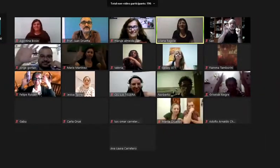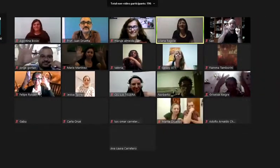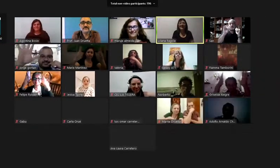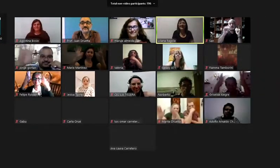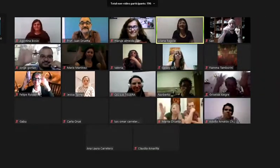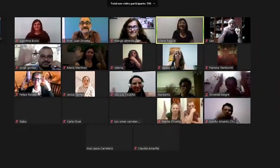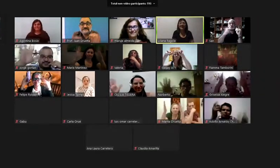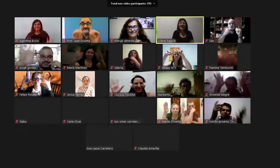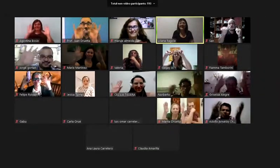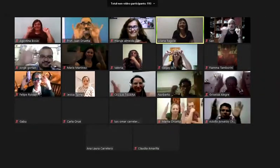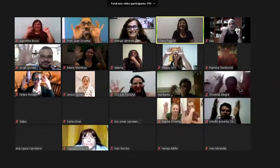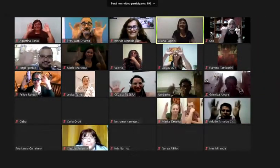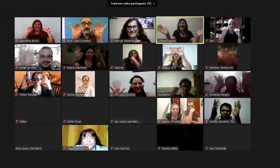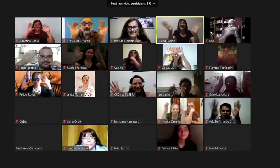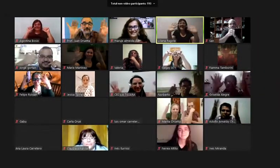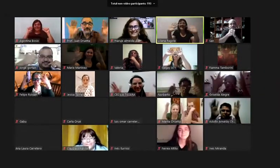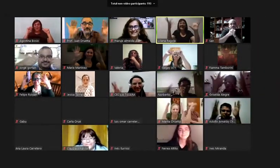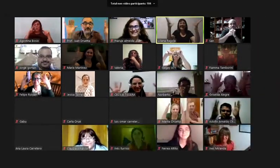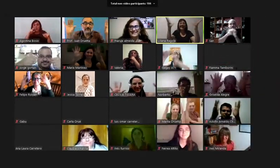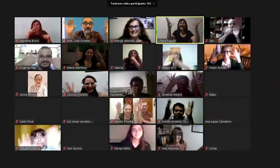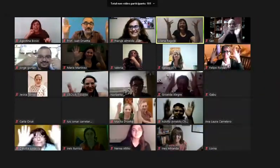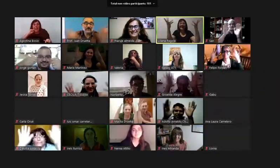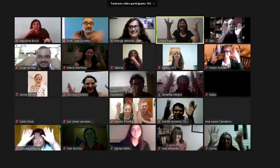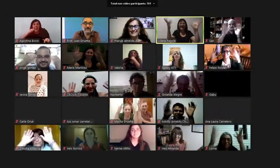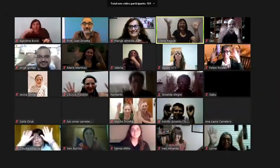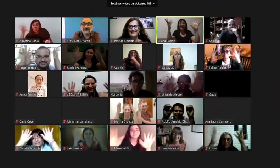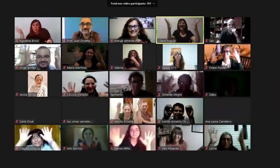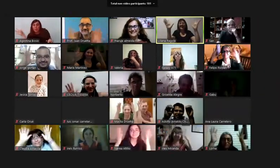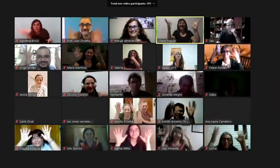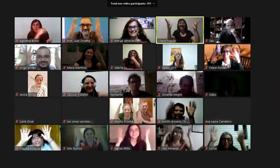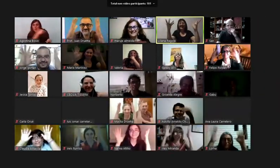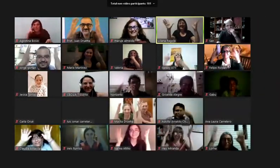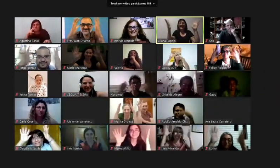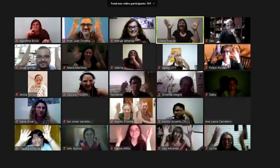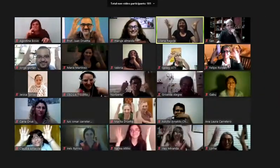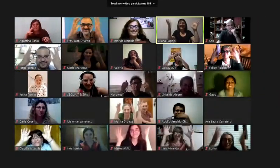¡Uy, qué lindo toda la gente que se ve!